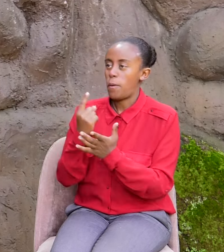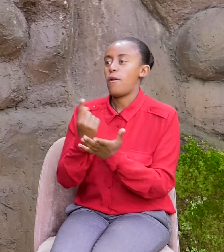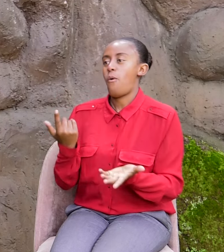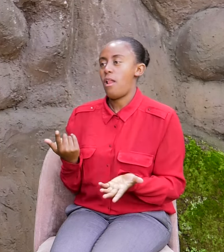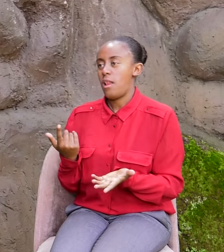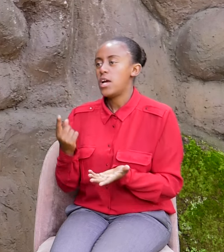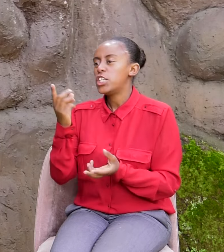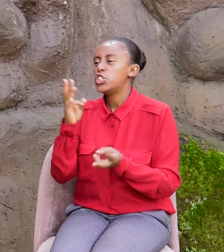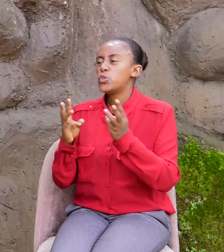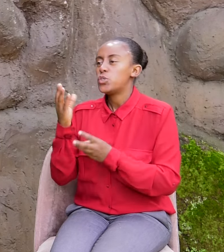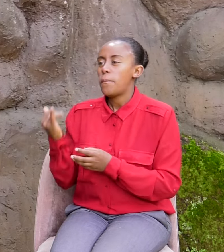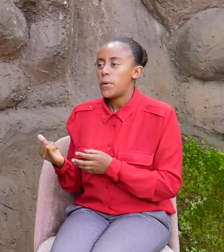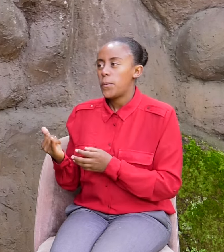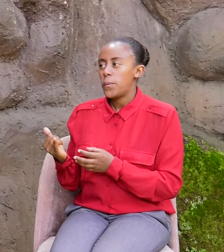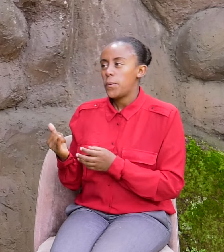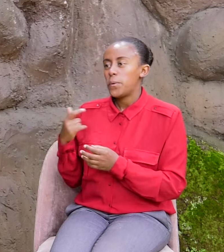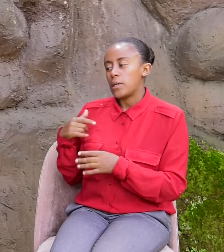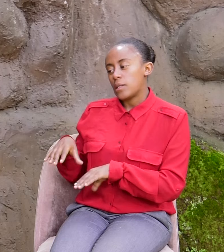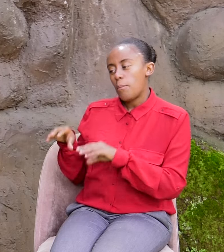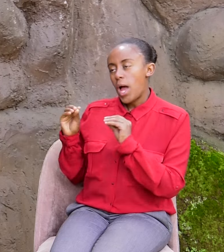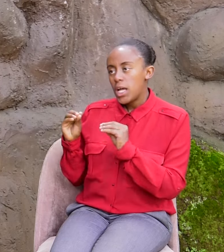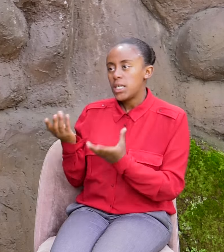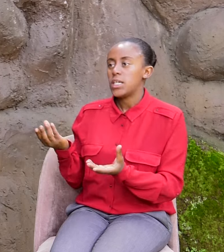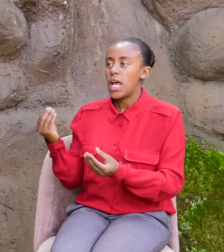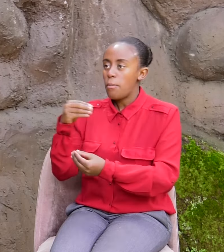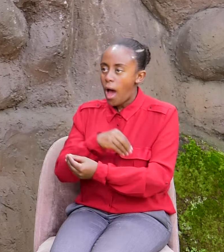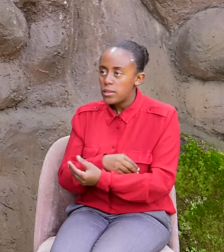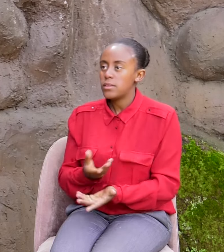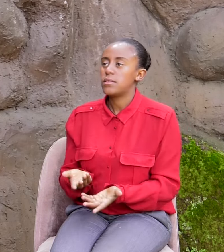እነዚህ ችግሮች ነበሩ። ምናልባት ከተማሪ አንጻር ከግባት አንጻር